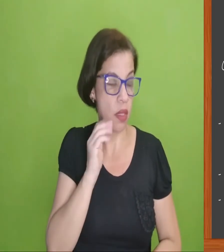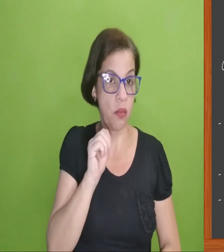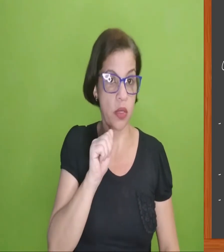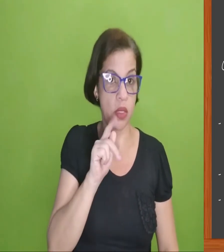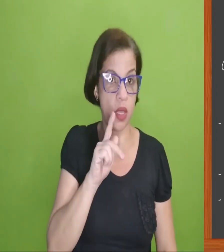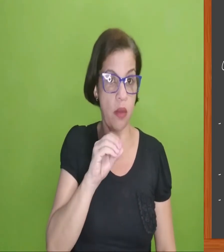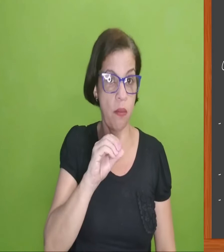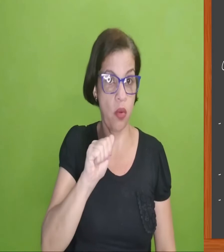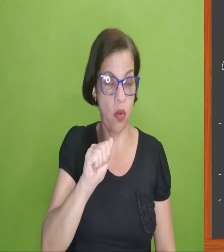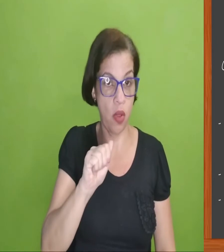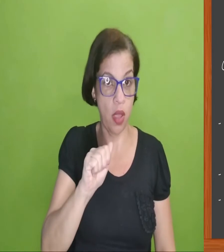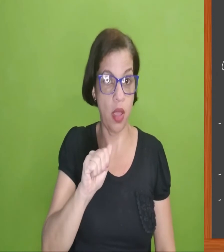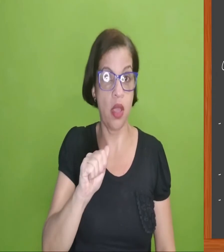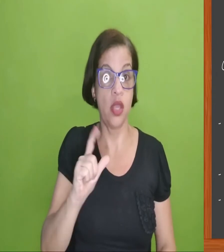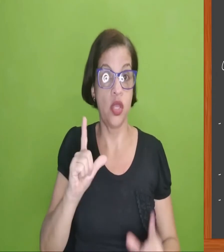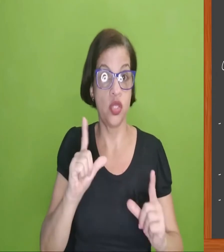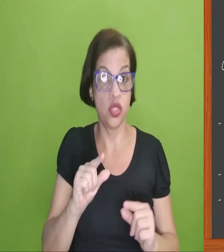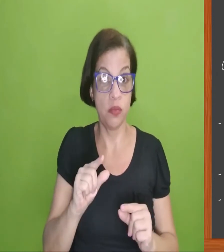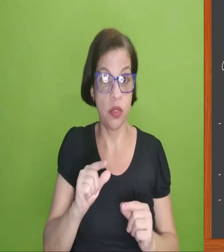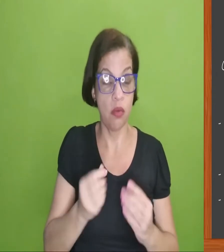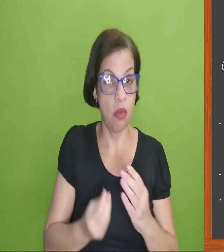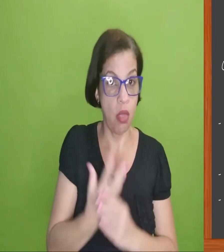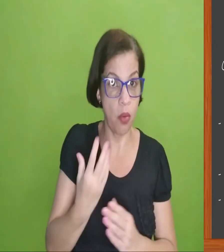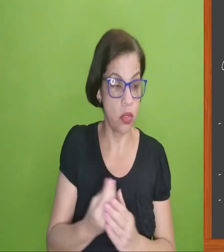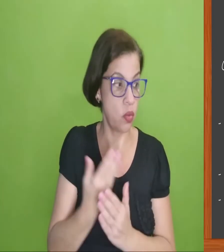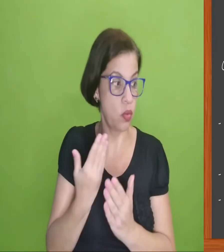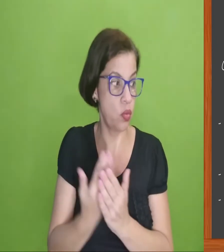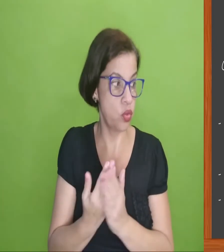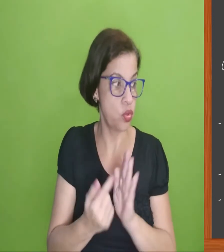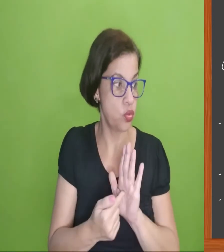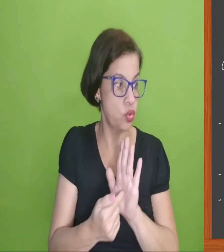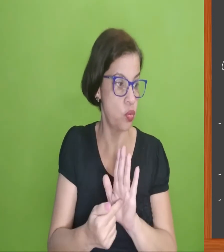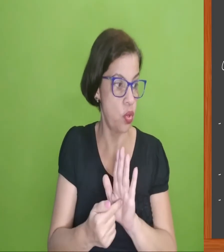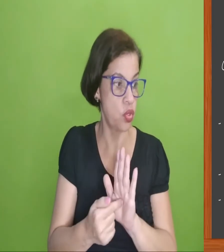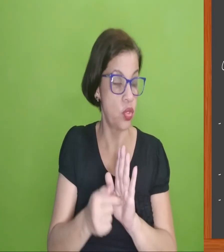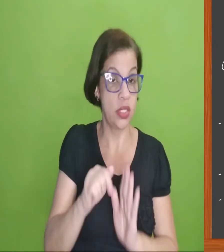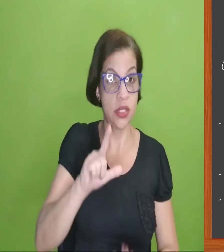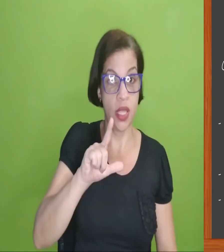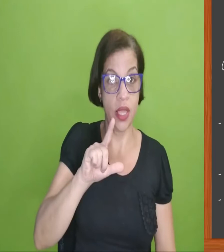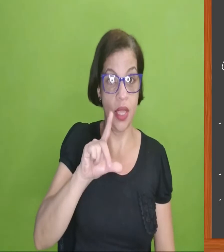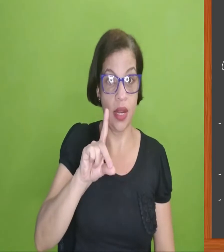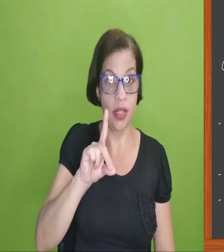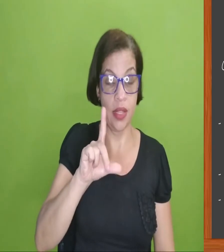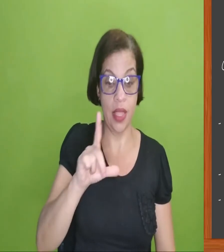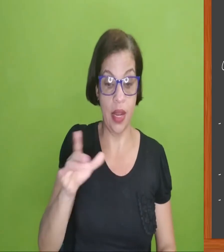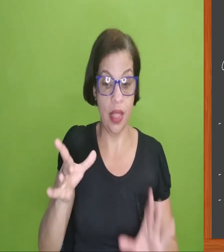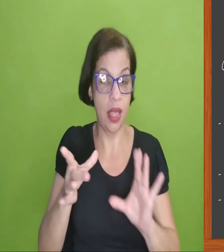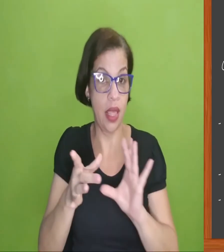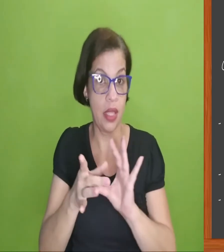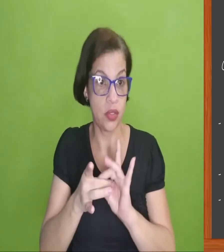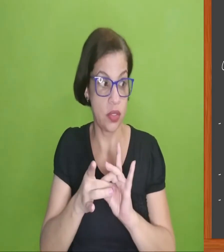apolipoproteína inibe a lipase lipoproteica. Estudos mostram que quando o LDL está associado